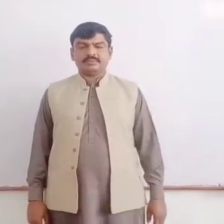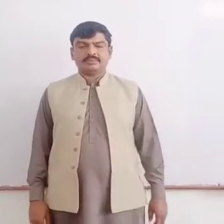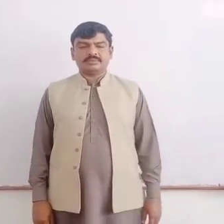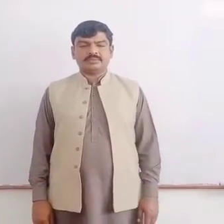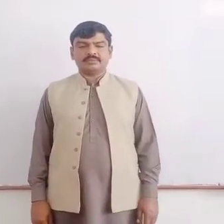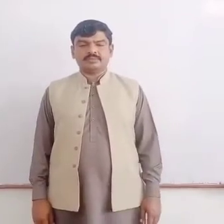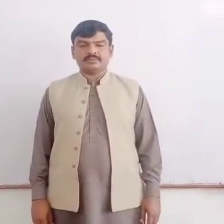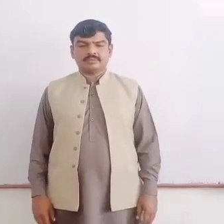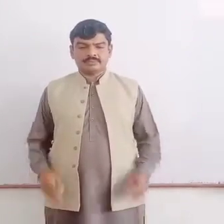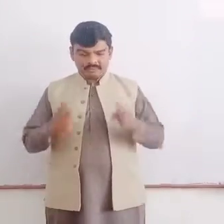खोज,